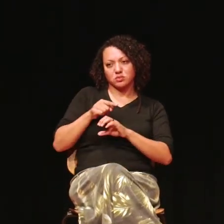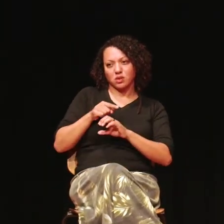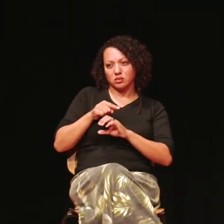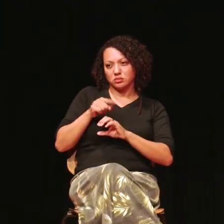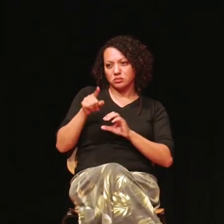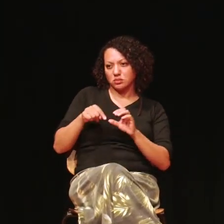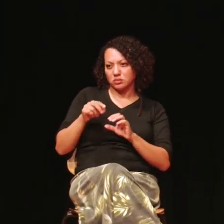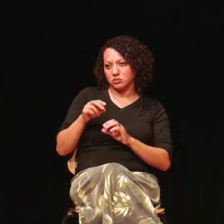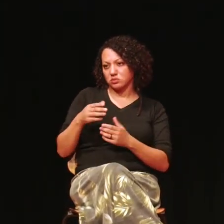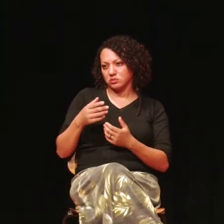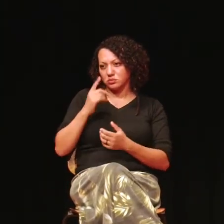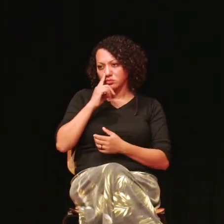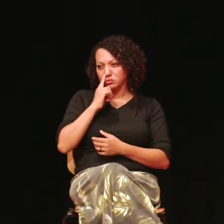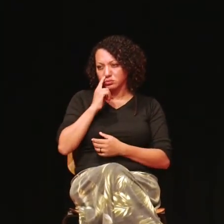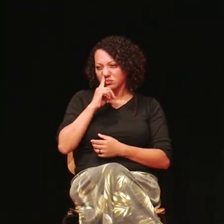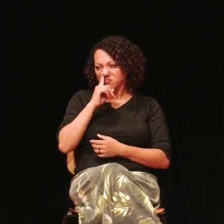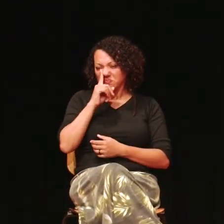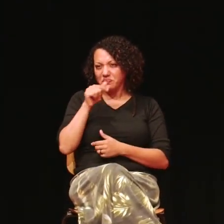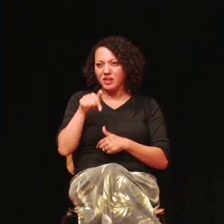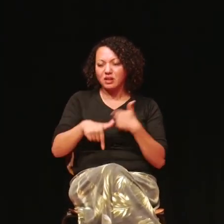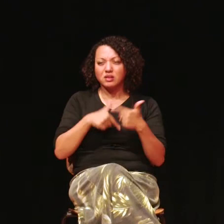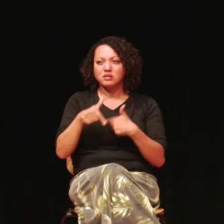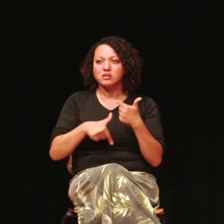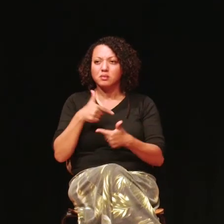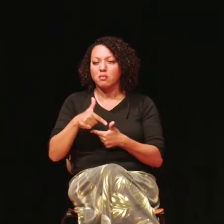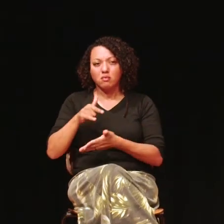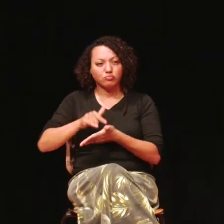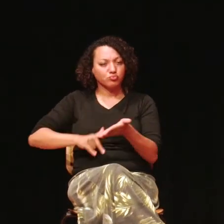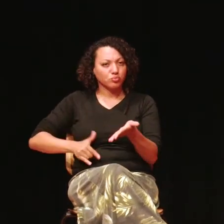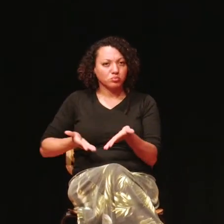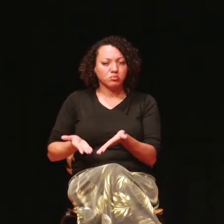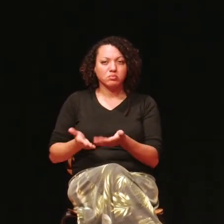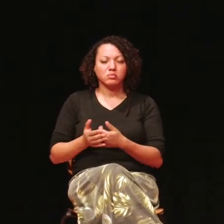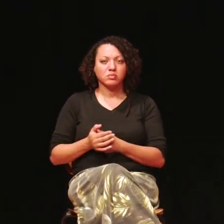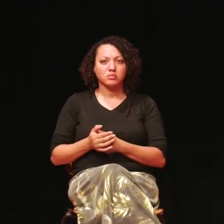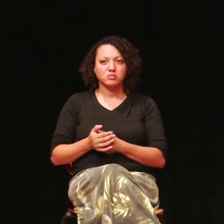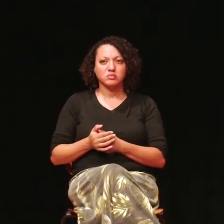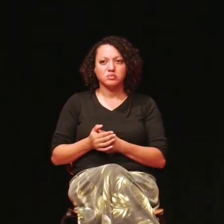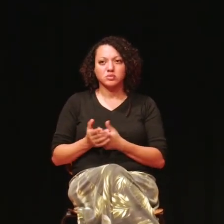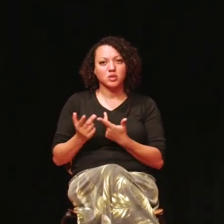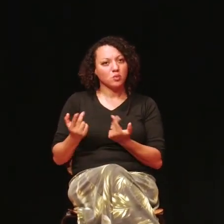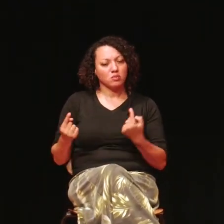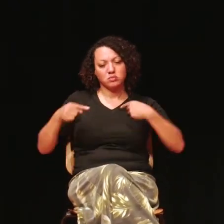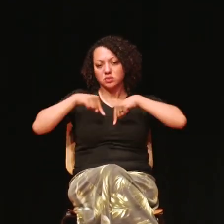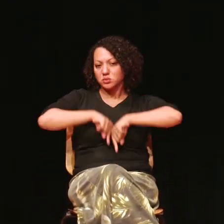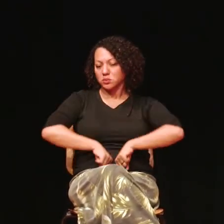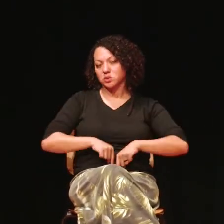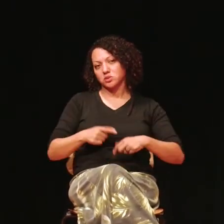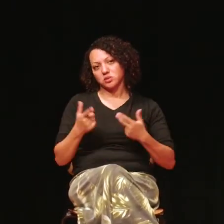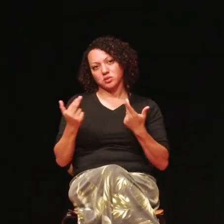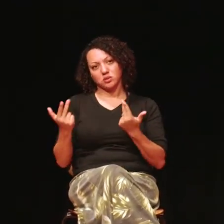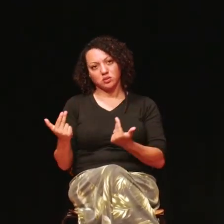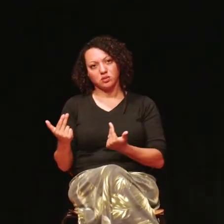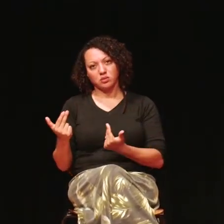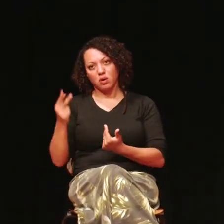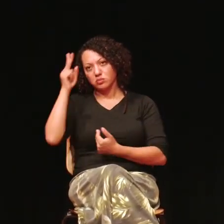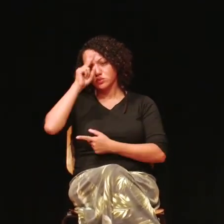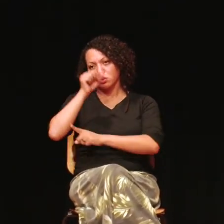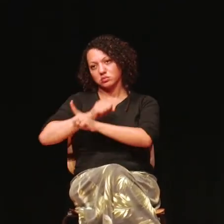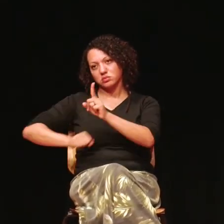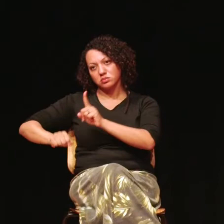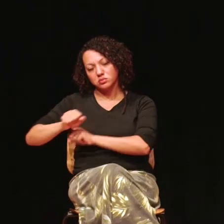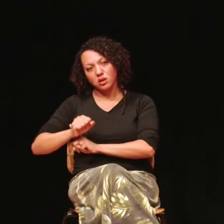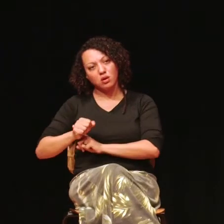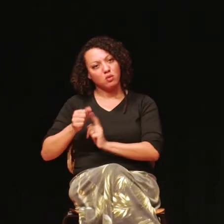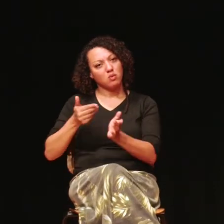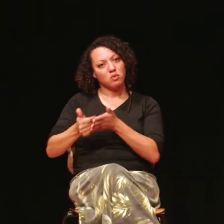nem aristocrática. Ela trabalha com documentos, exatamente como a antropologia, como a história social e